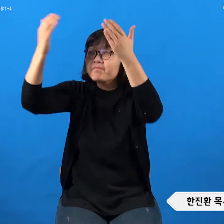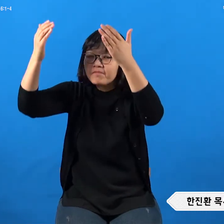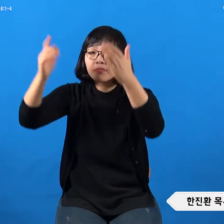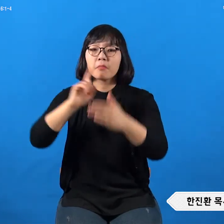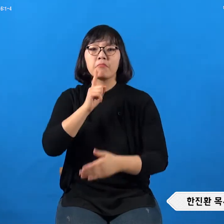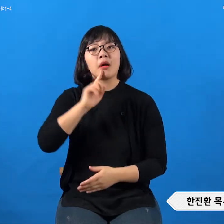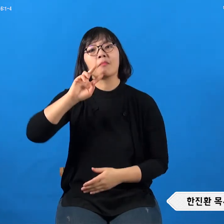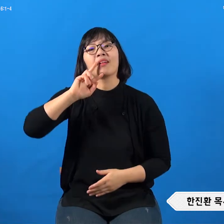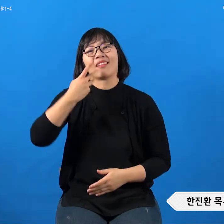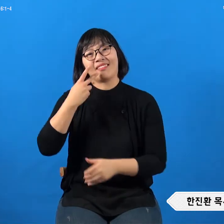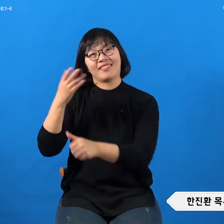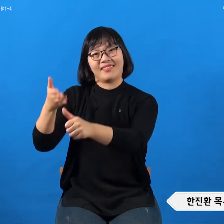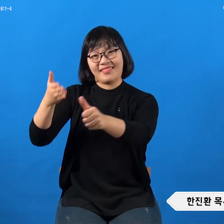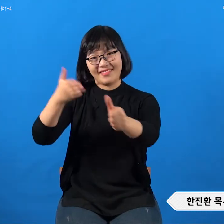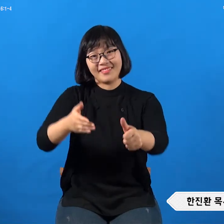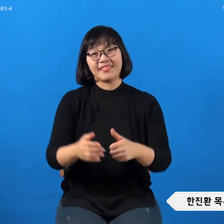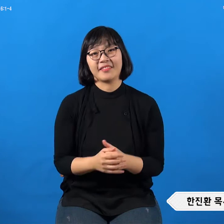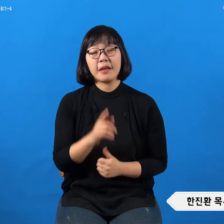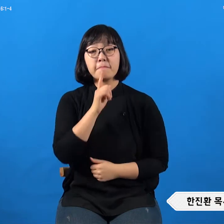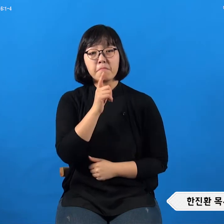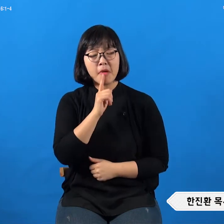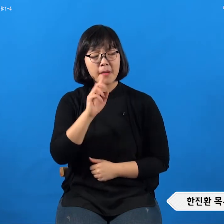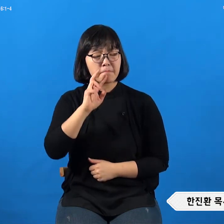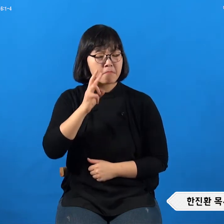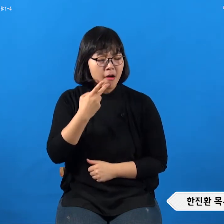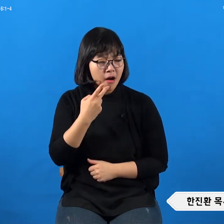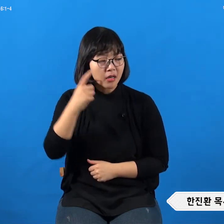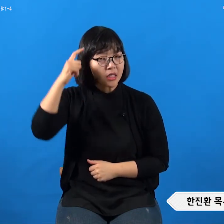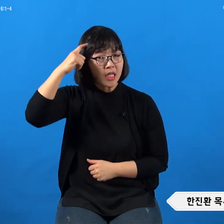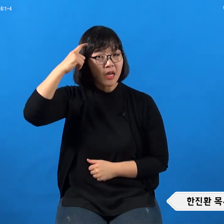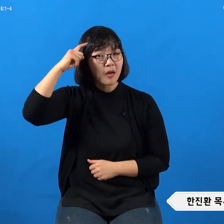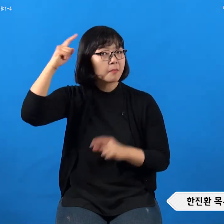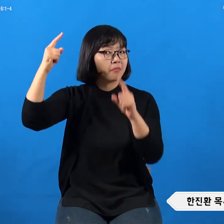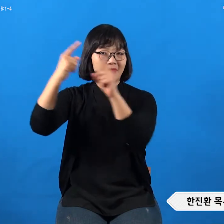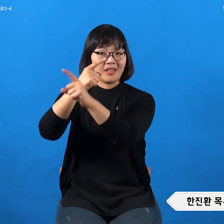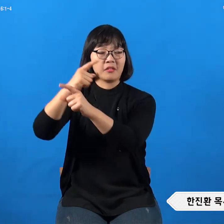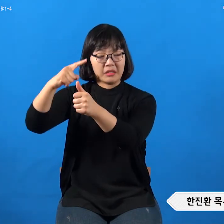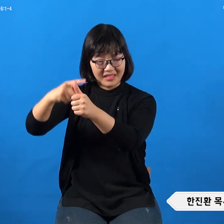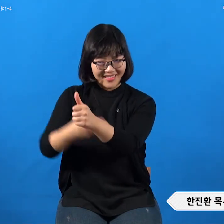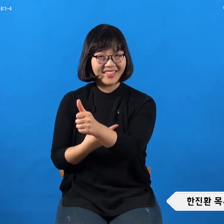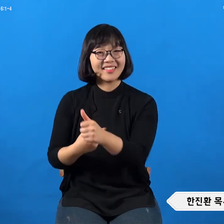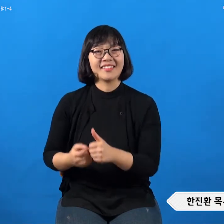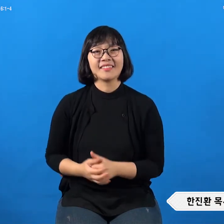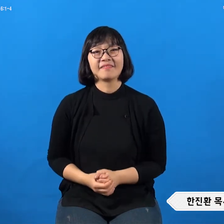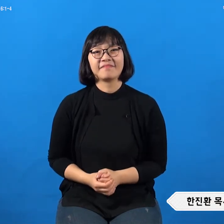기도부터 바꿔, 말부터. 말이 바뀌어야 의식이 바뀝니다.